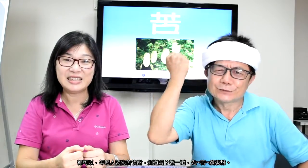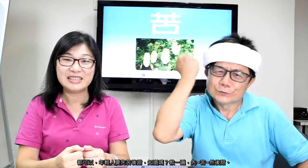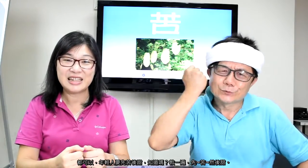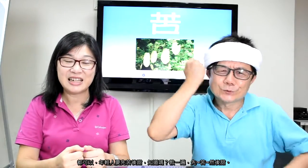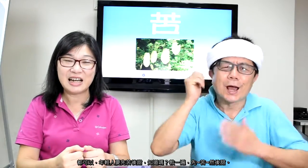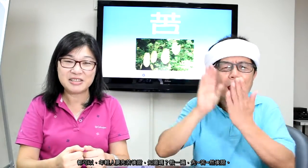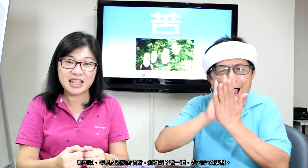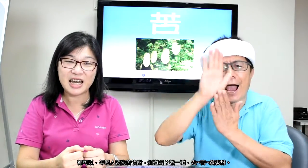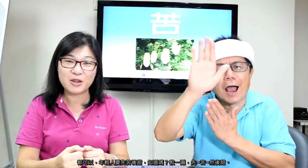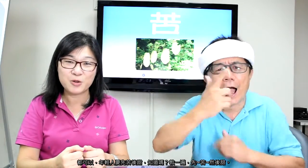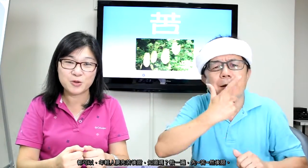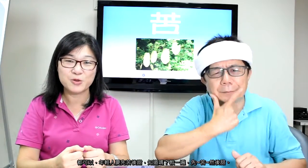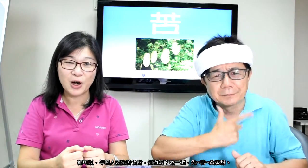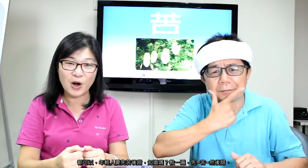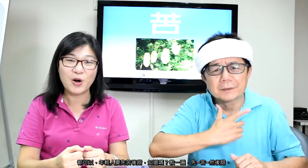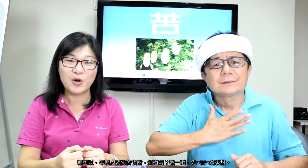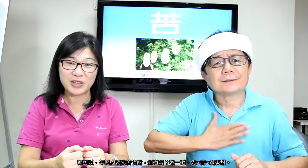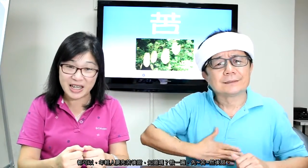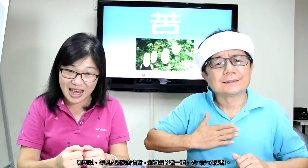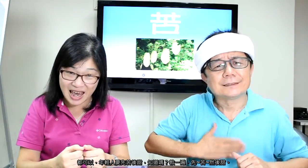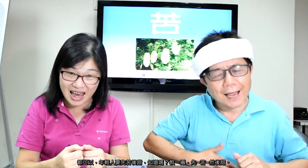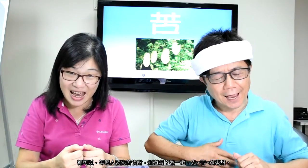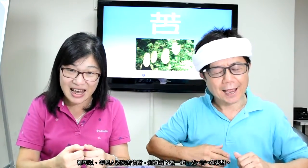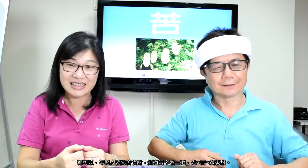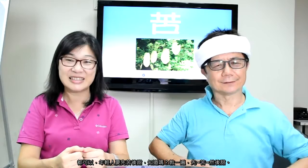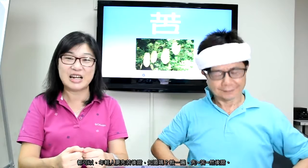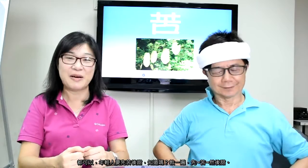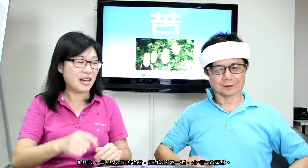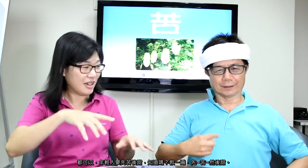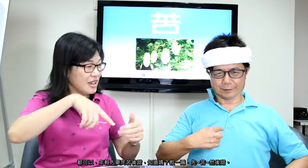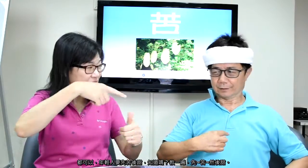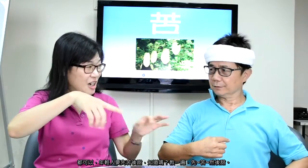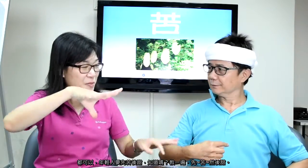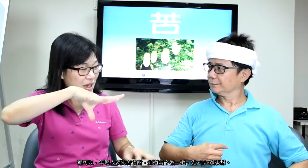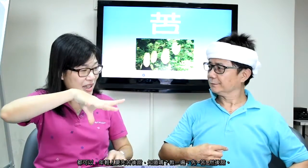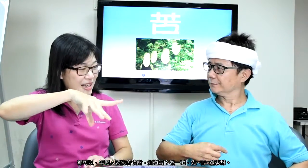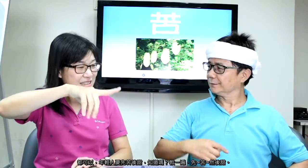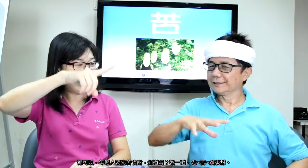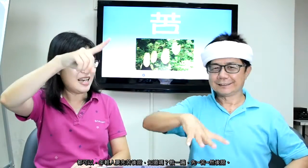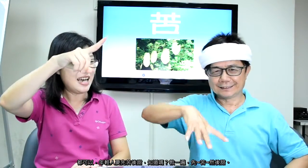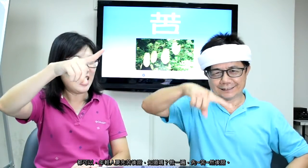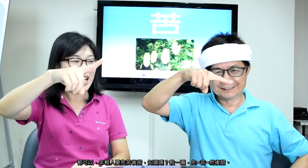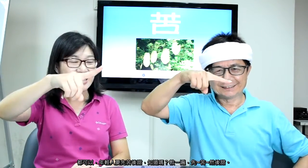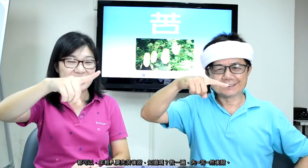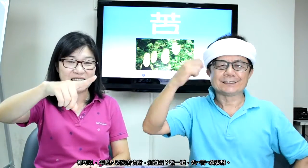轻人要先苦后甜，知道吗？教一遍，先